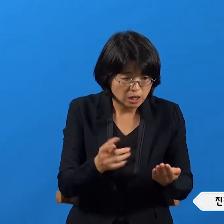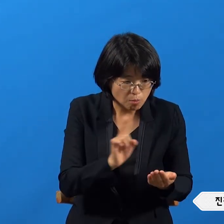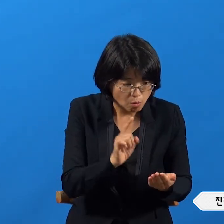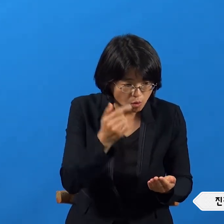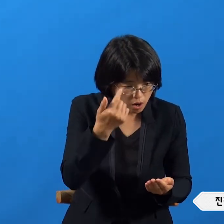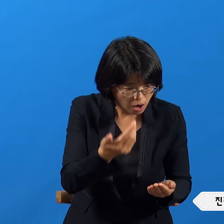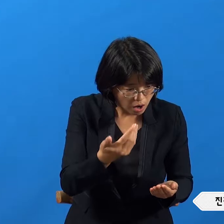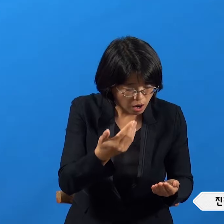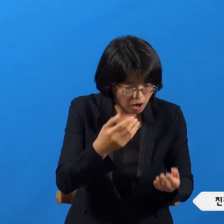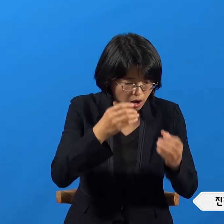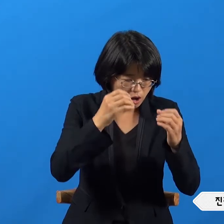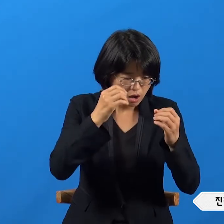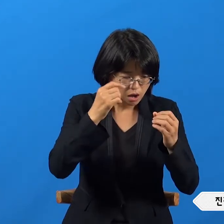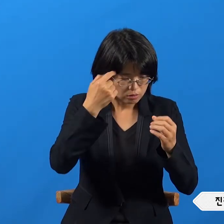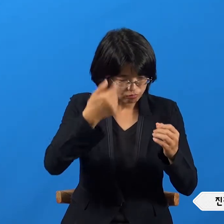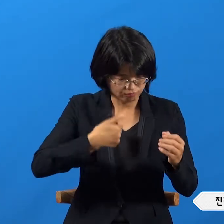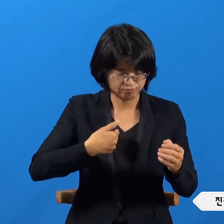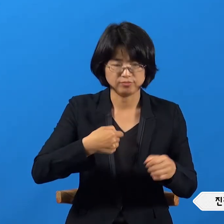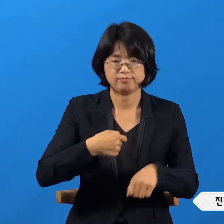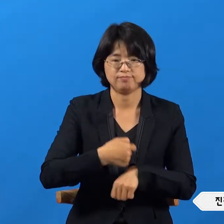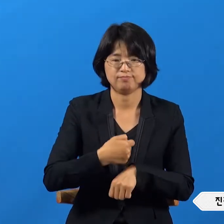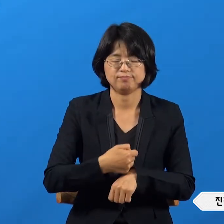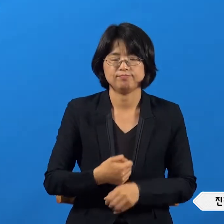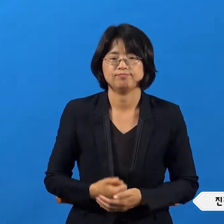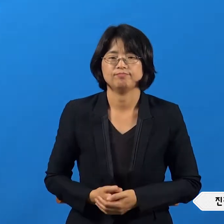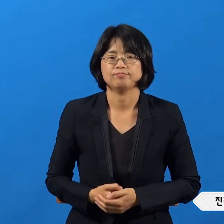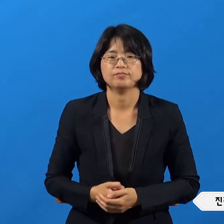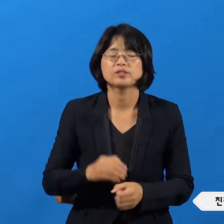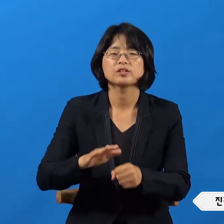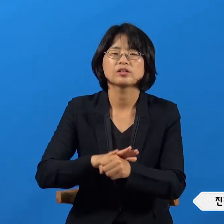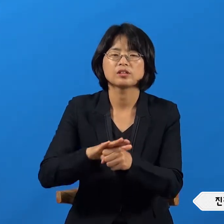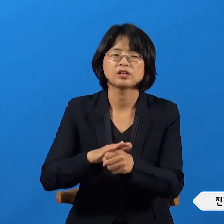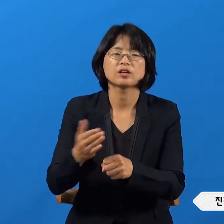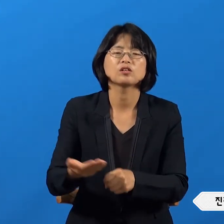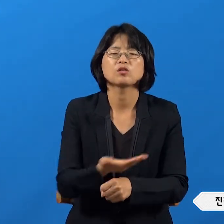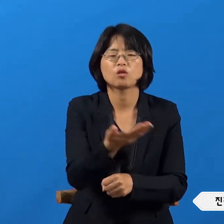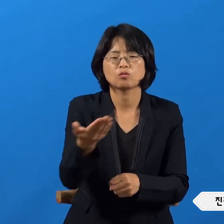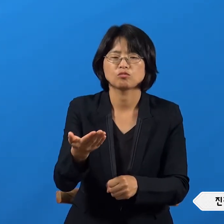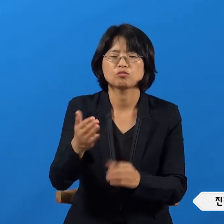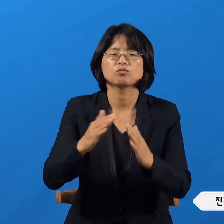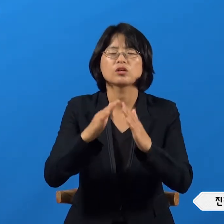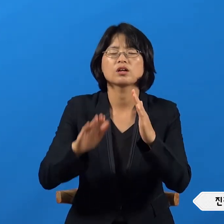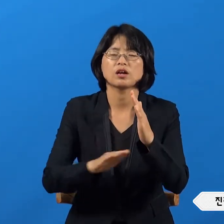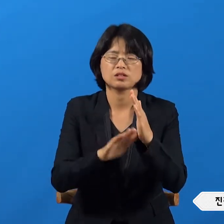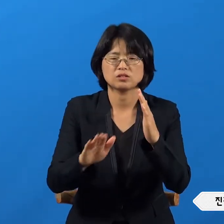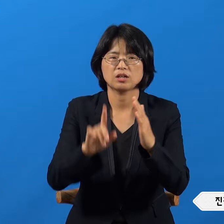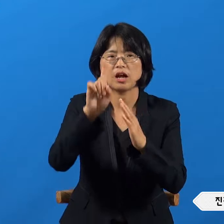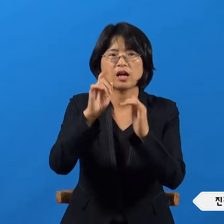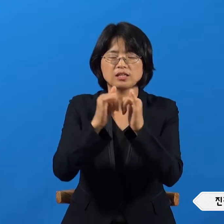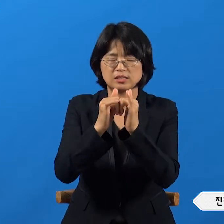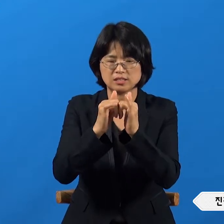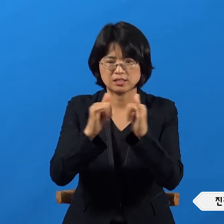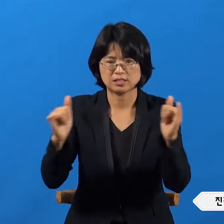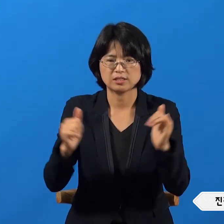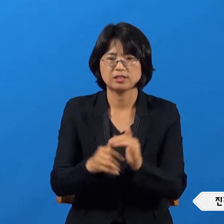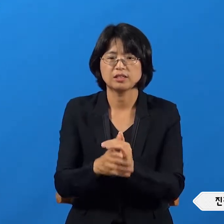사랑의 여러분, 오늘 우리의 가정에 그 한 사람의 기도자가 필요합니다.